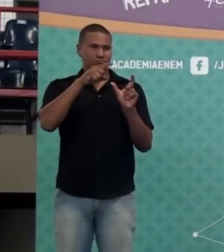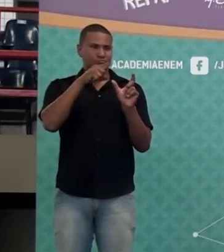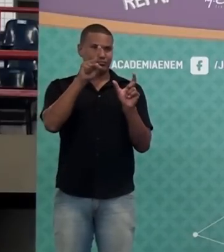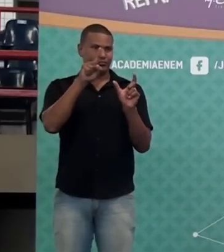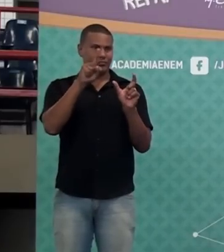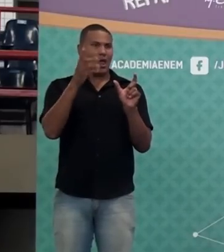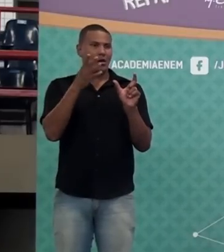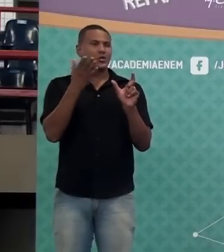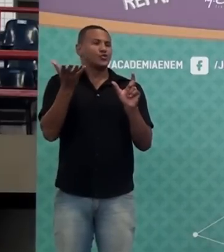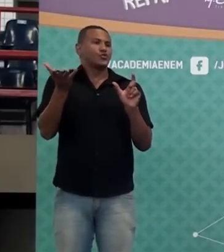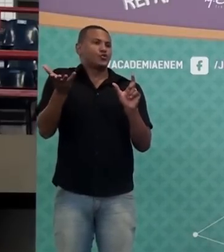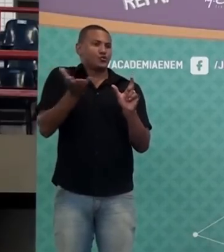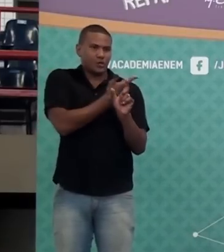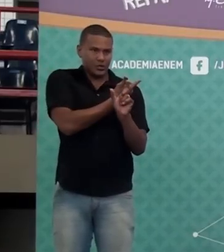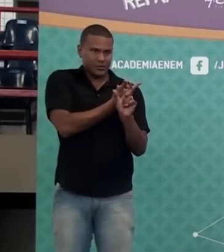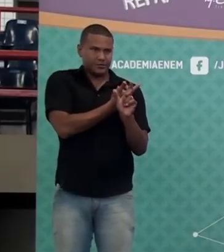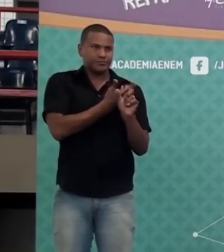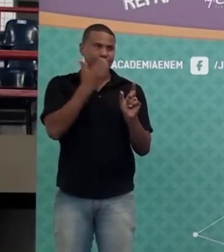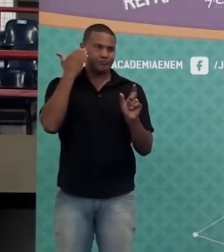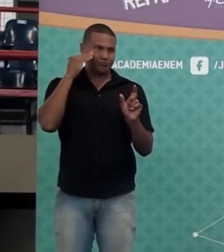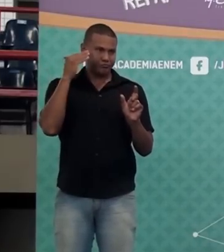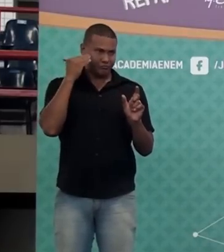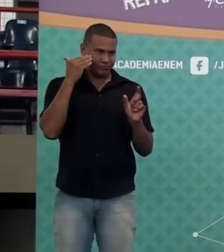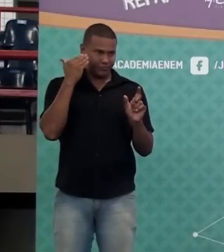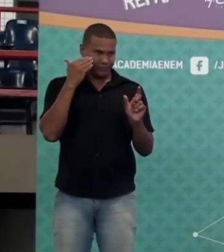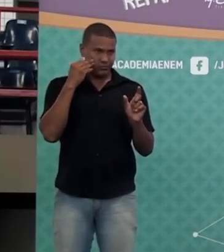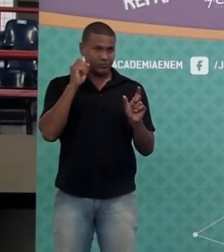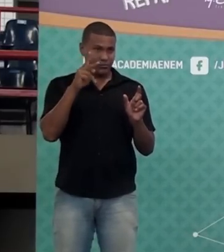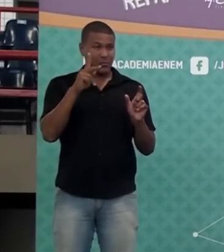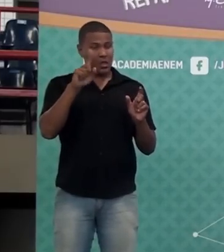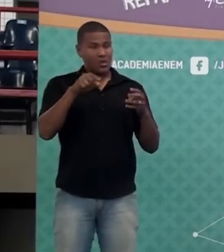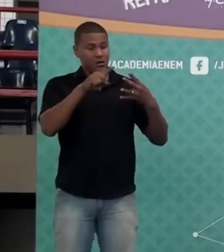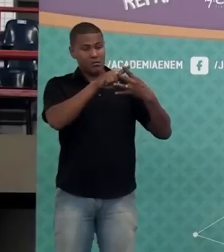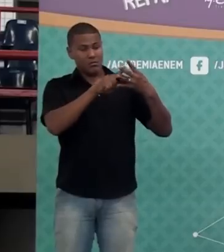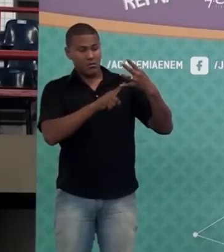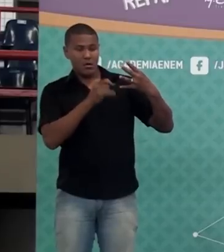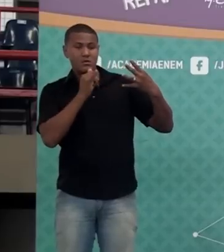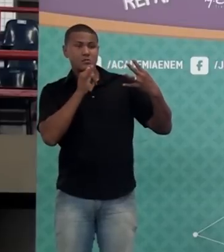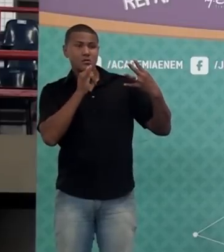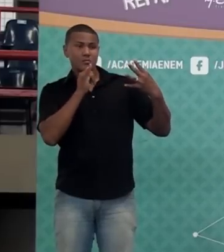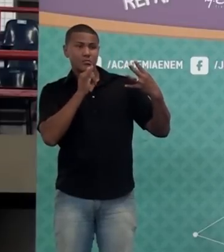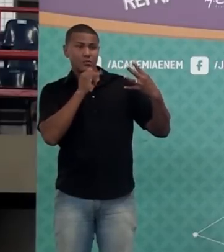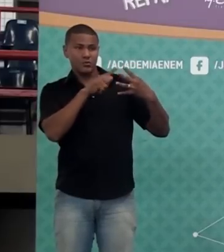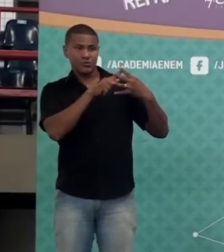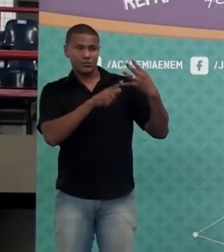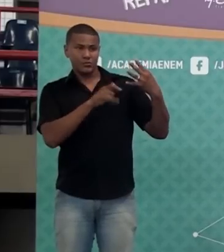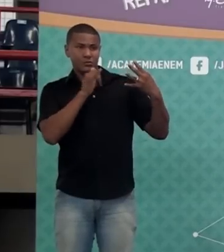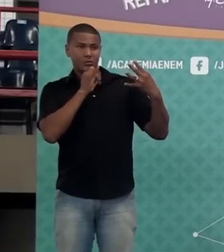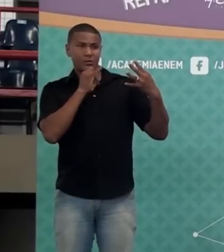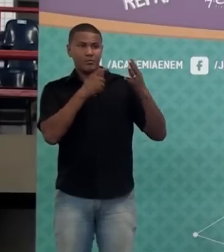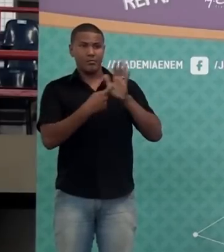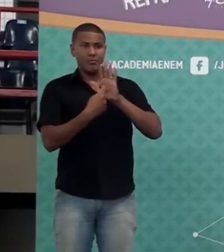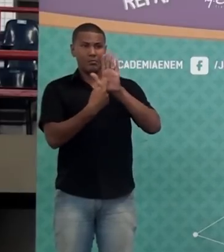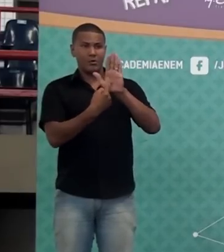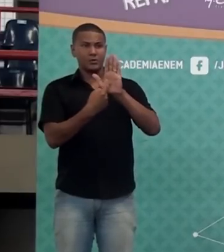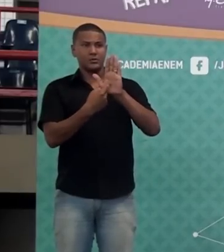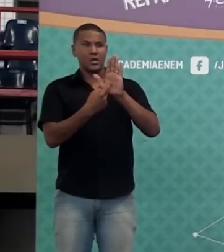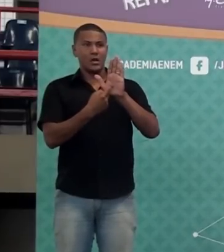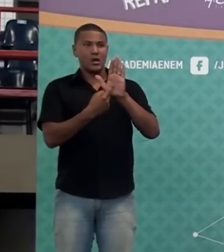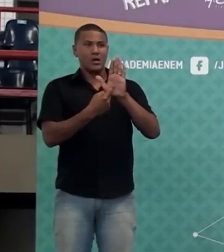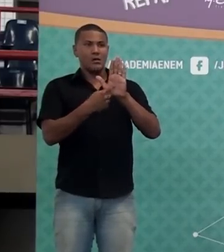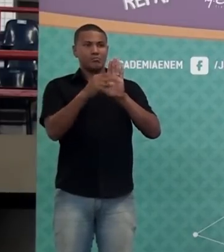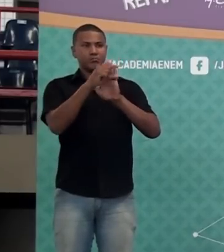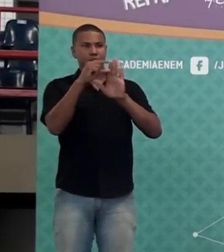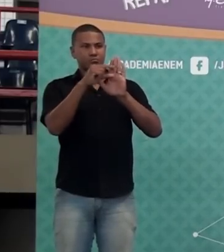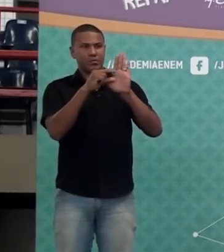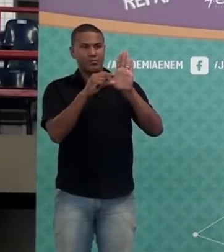de palavras que não têm mais o acento com a reforma ortográfica, e o motivo foi esse.